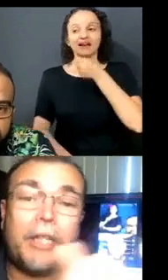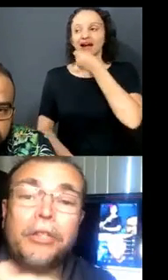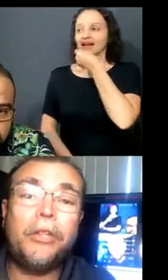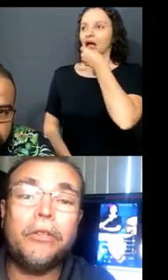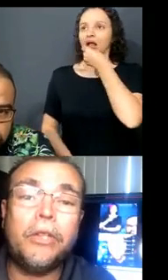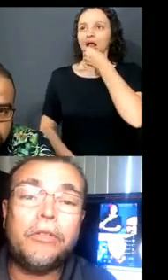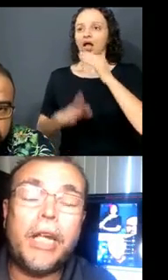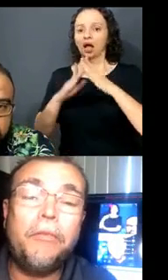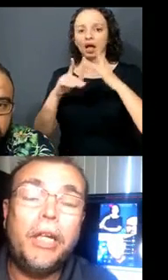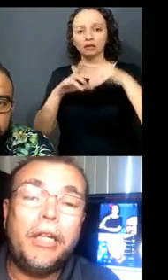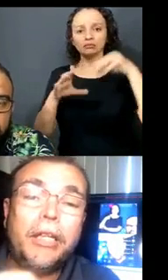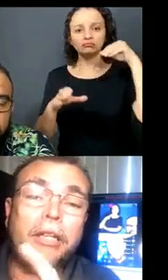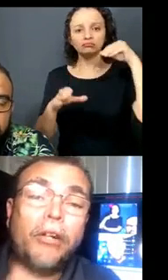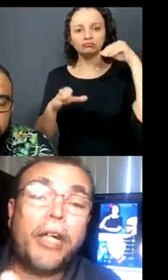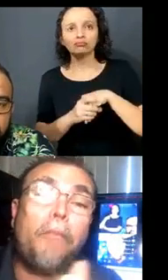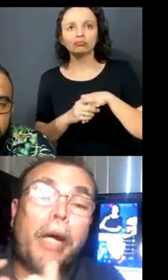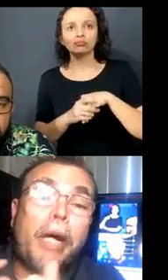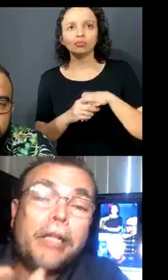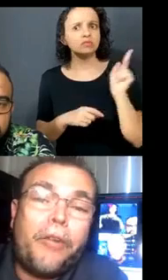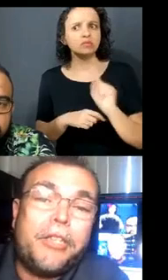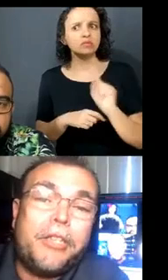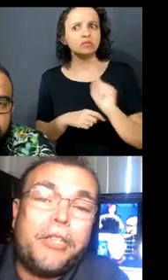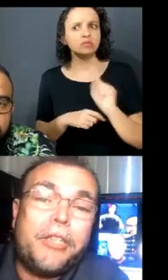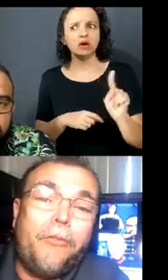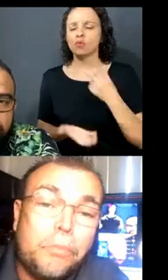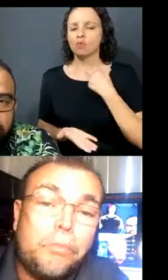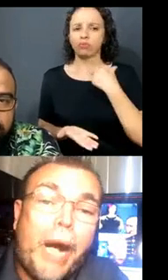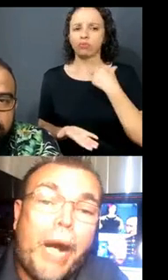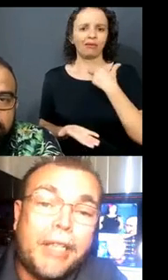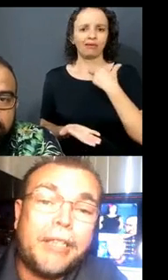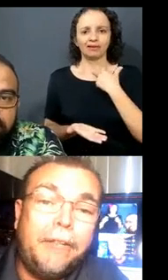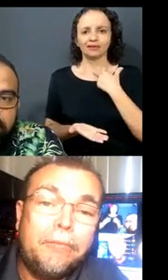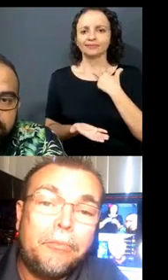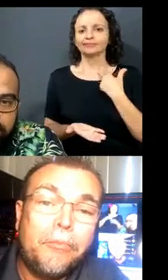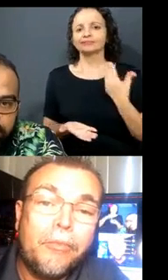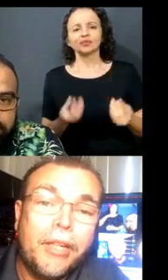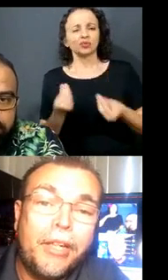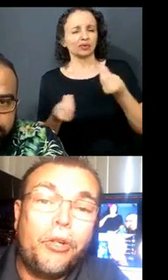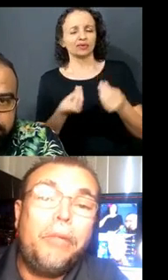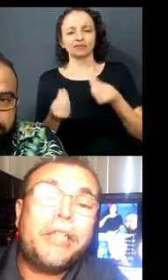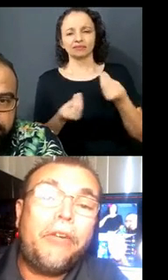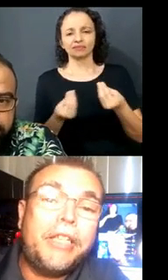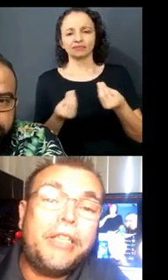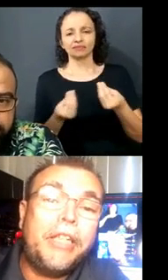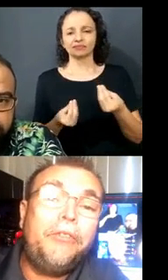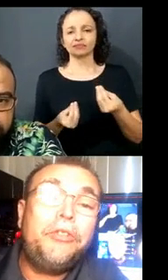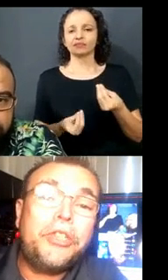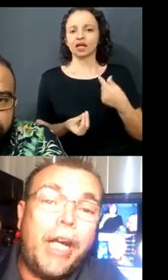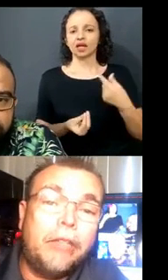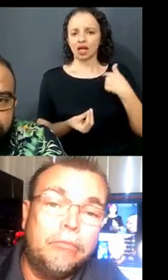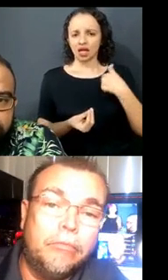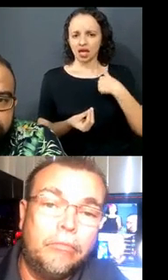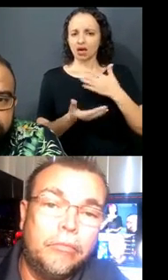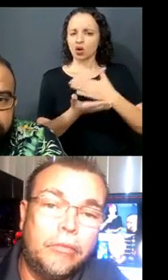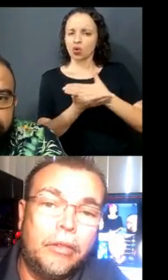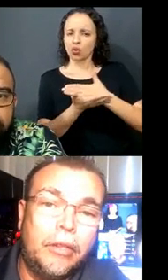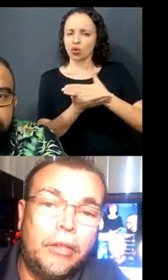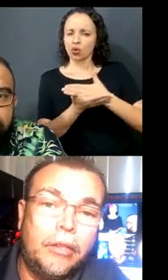a mensagem não serve. Então, o que eu passei a fazer? Eu fui com os pá aqui e comecei a fazer vídeo